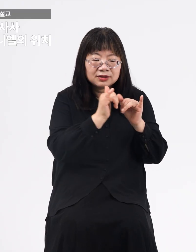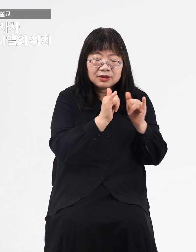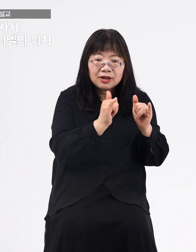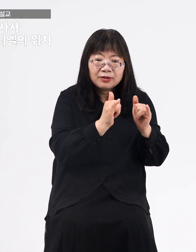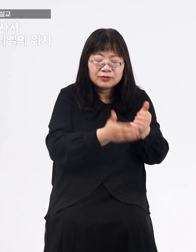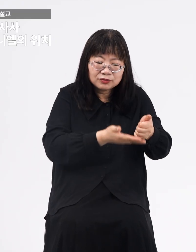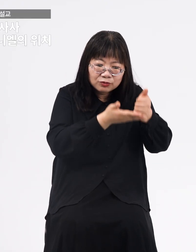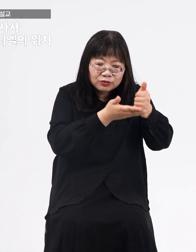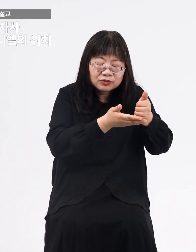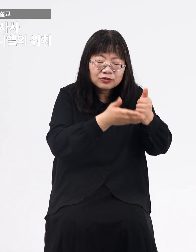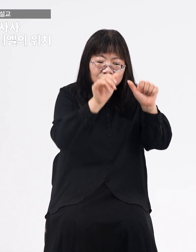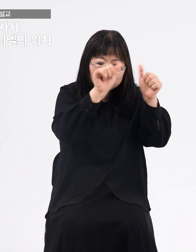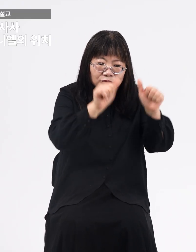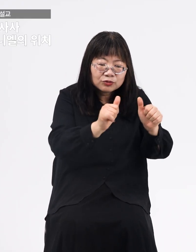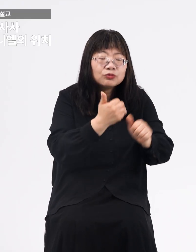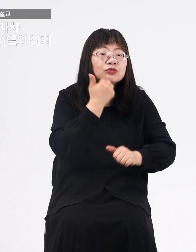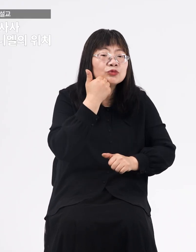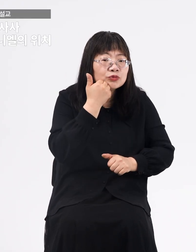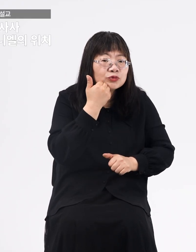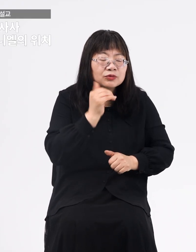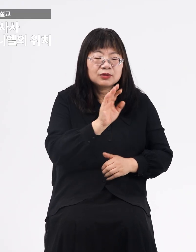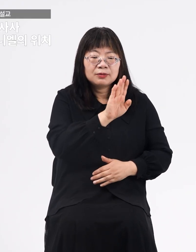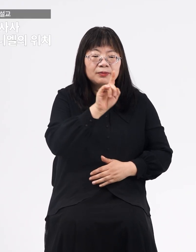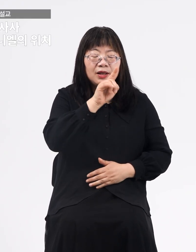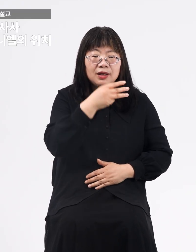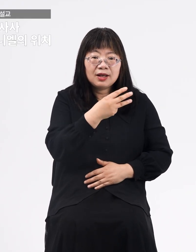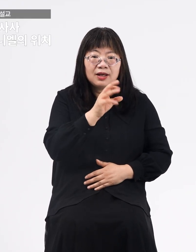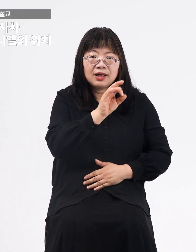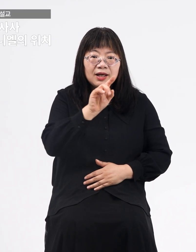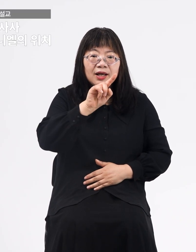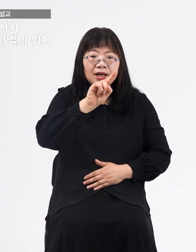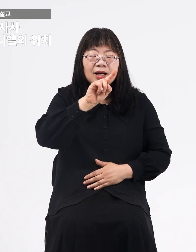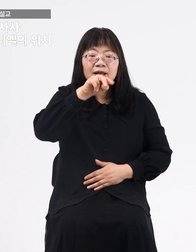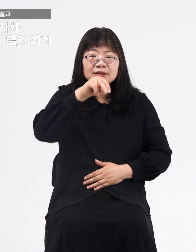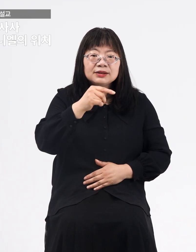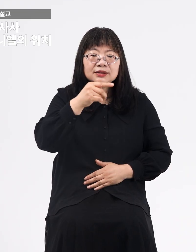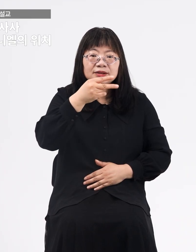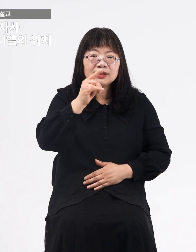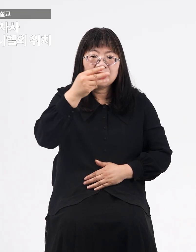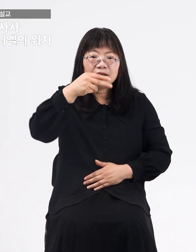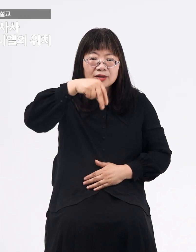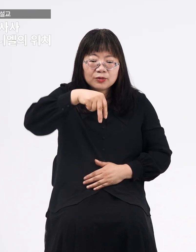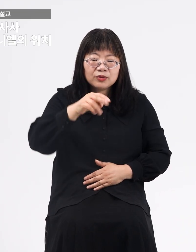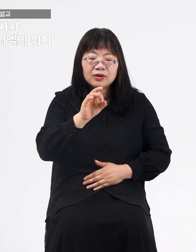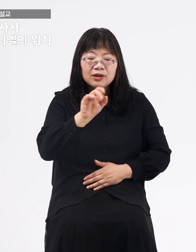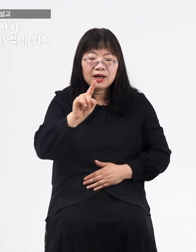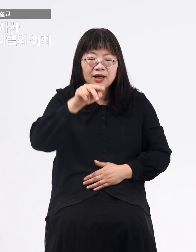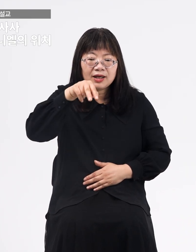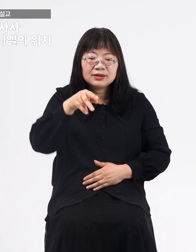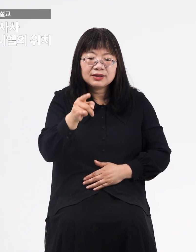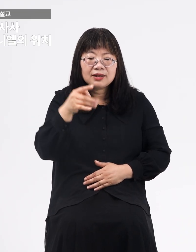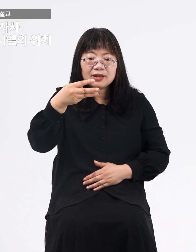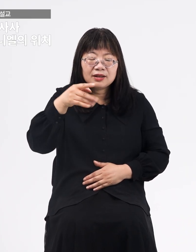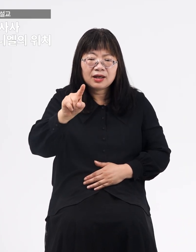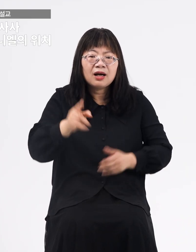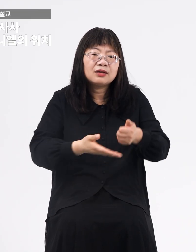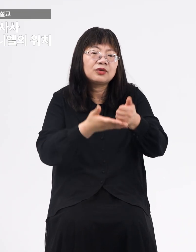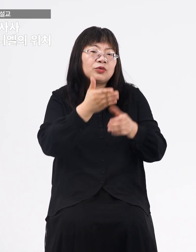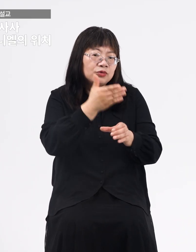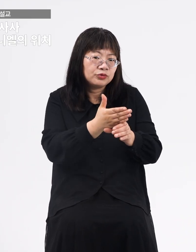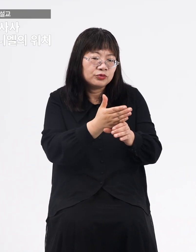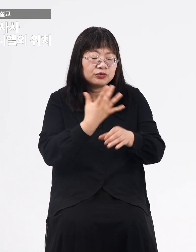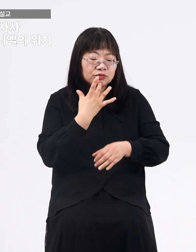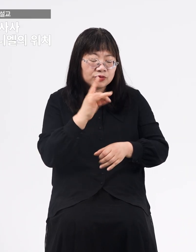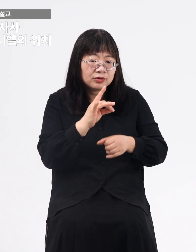있습니까? 바알과 아스타롯과 아세라를 섬기고 있어요. 그럼 당연히